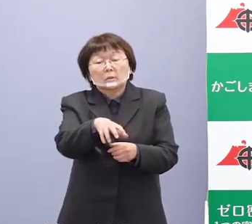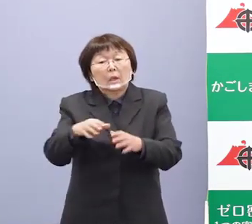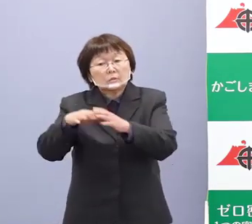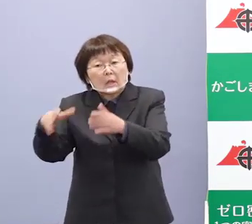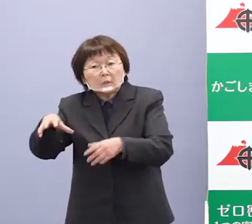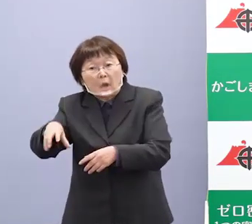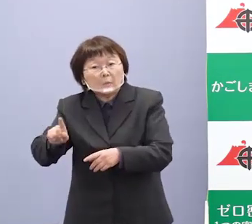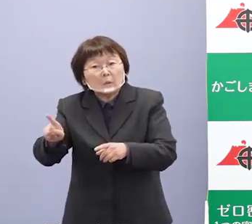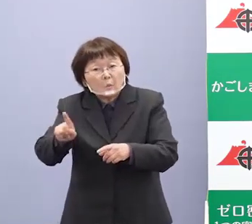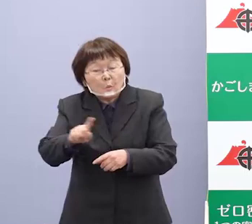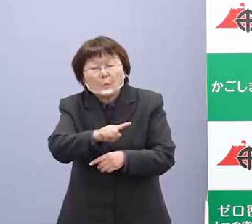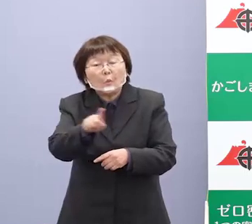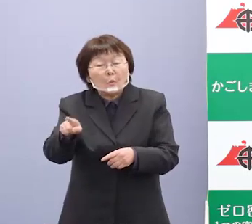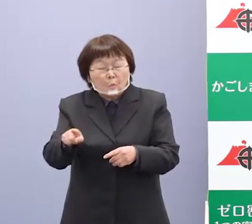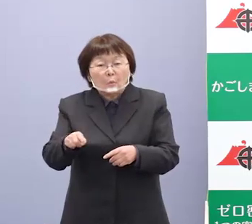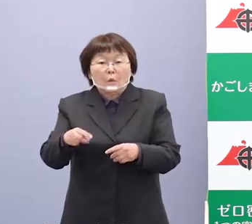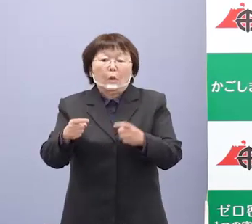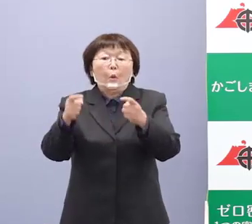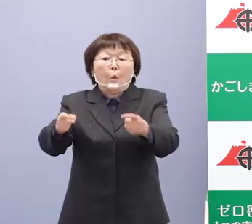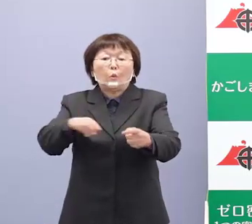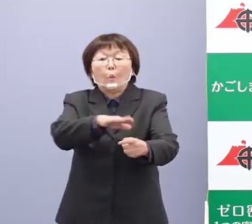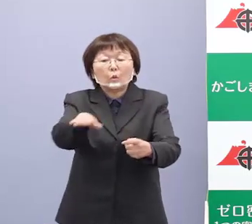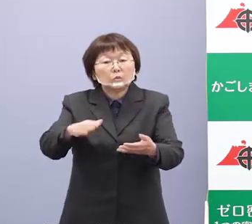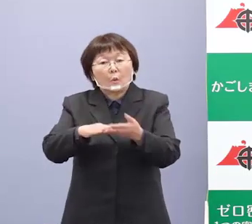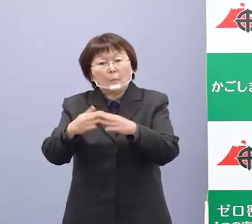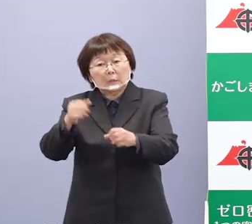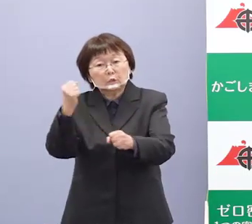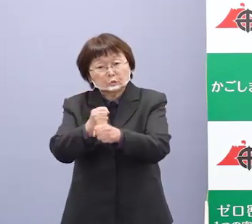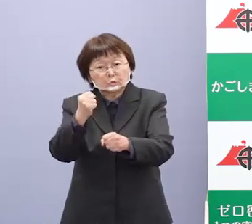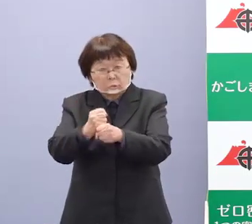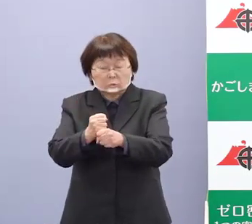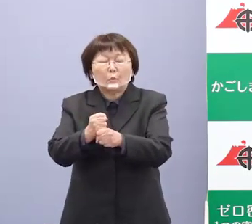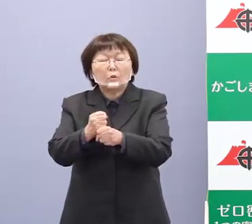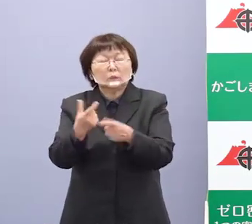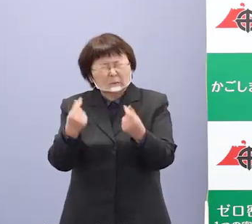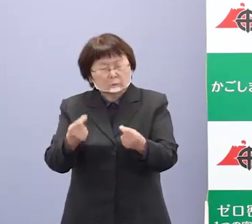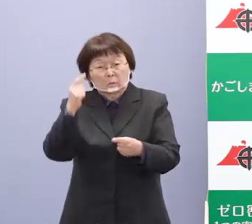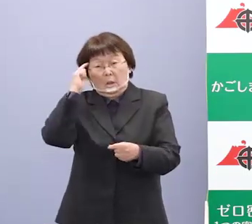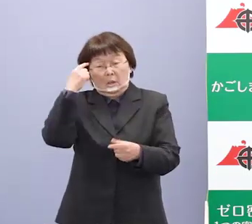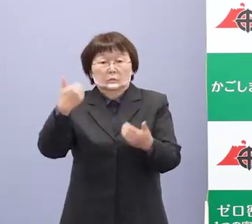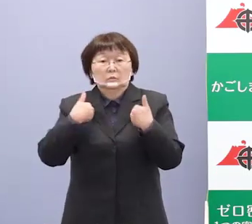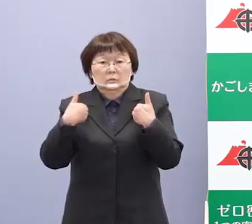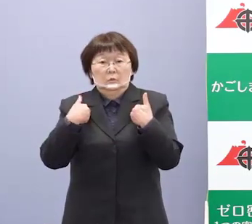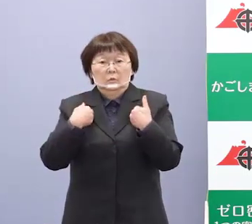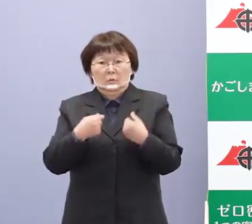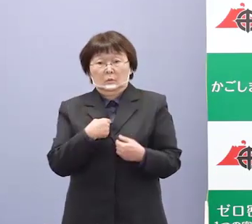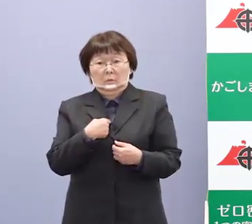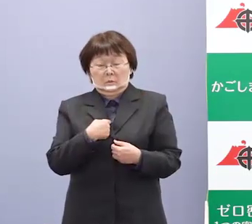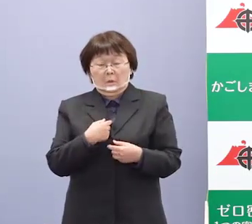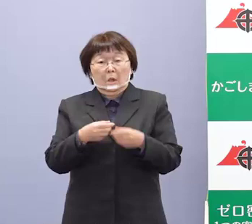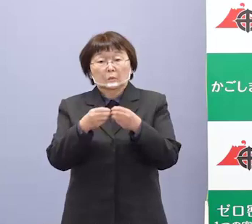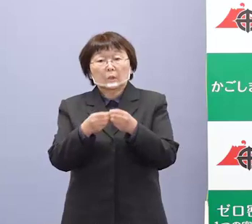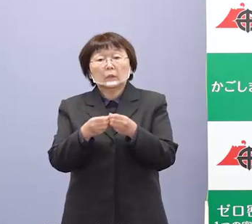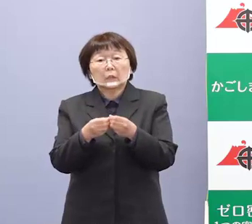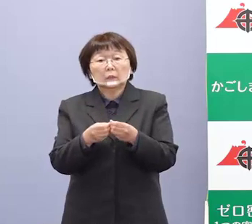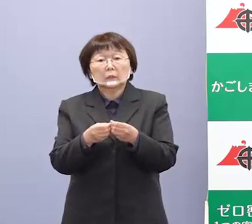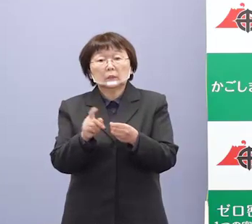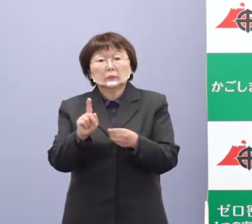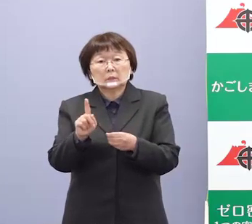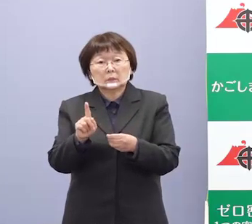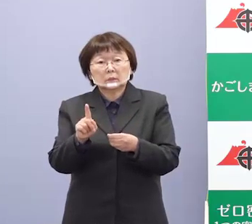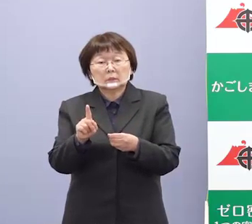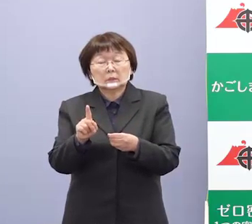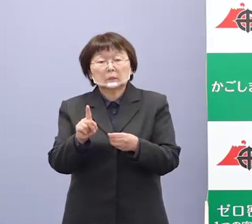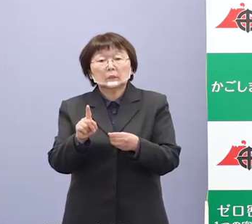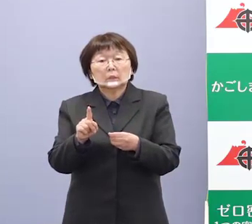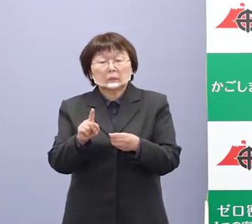どうということを超えて、やはり本校区エリアのまちづくりというのをしっかりと考えていかなければならない。さらに言えば、私としては具体的にゾ